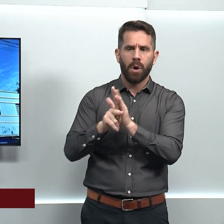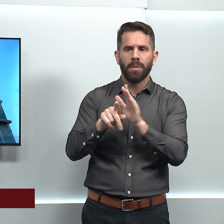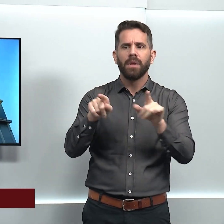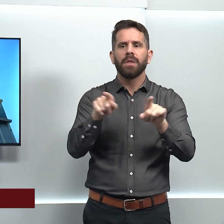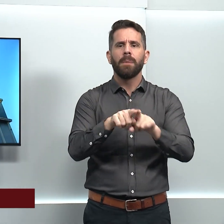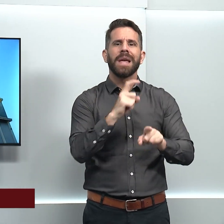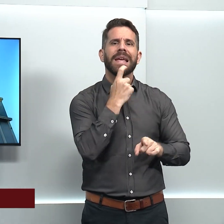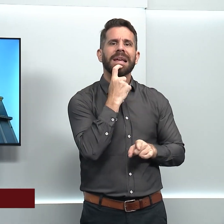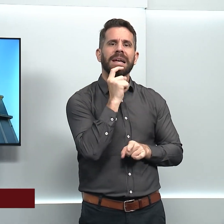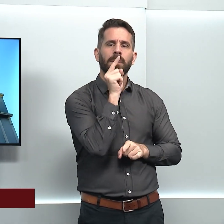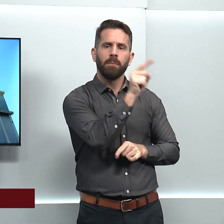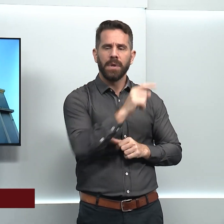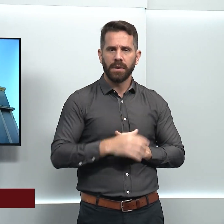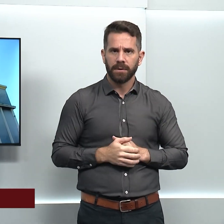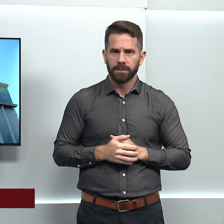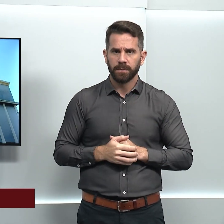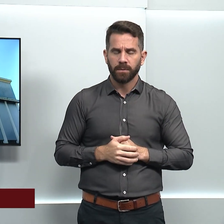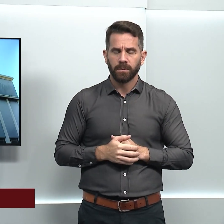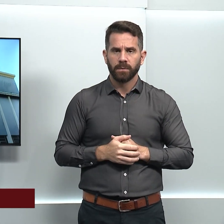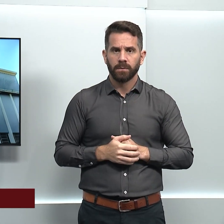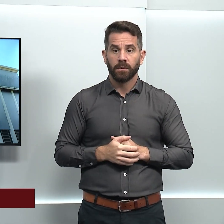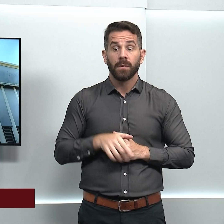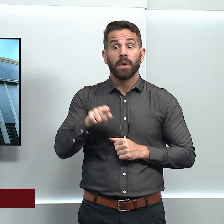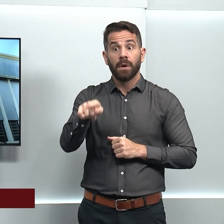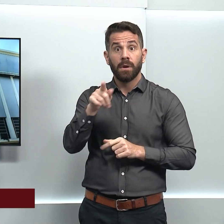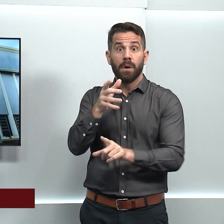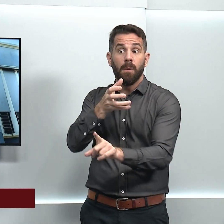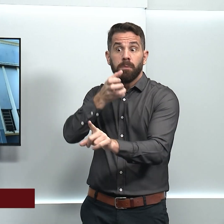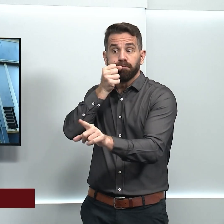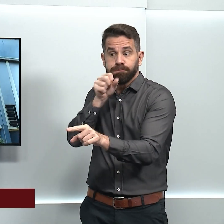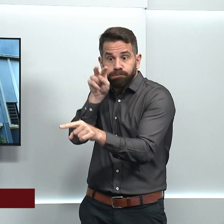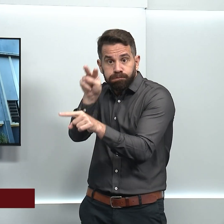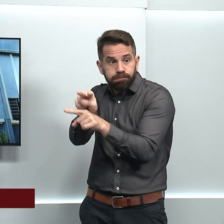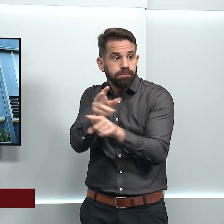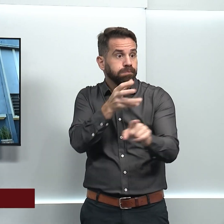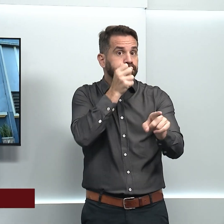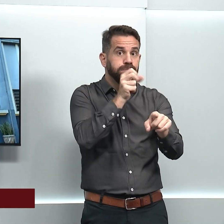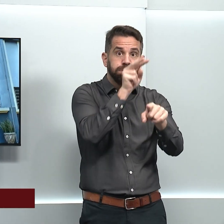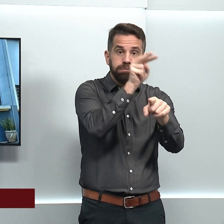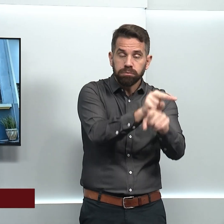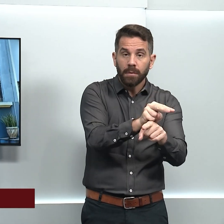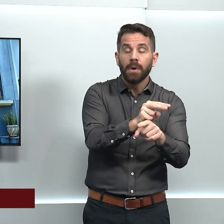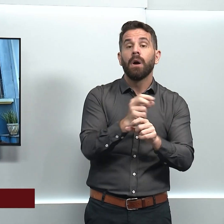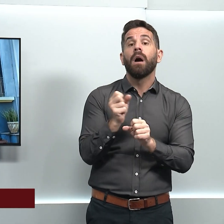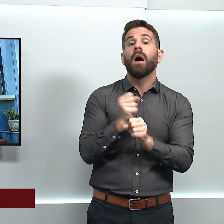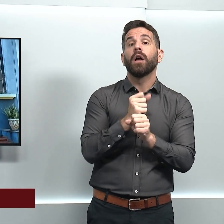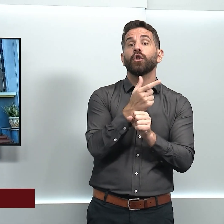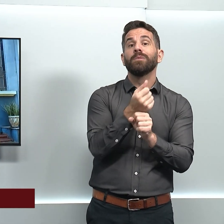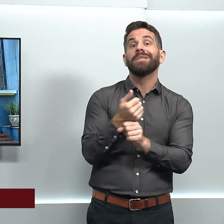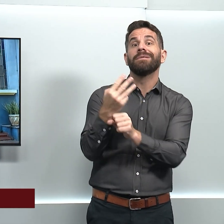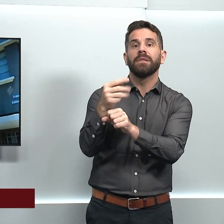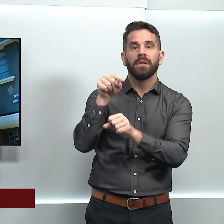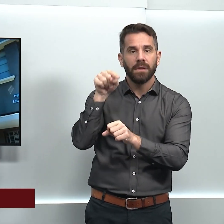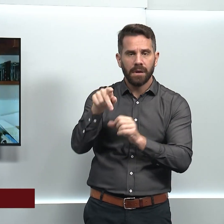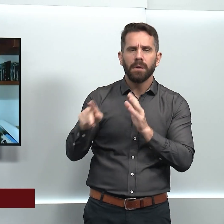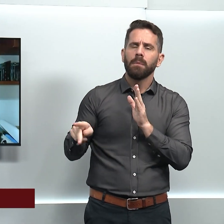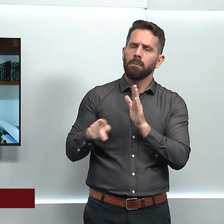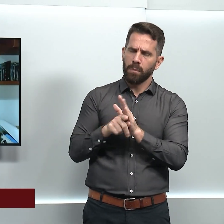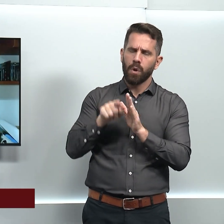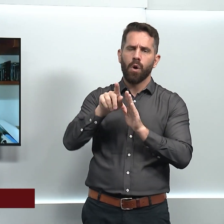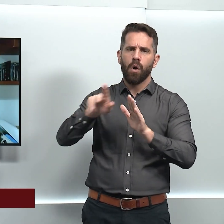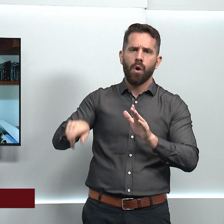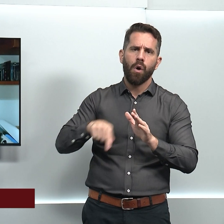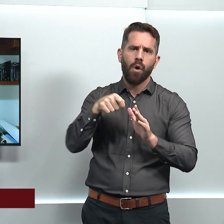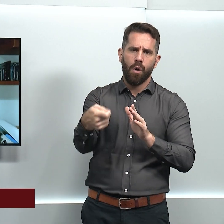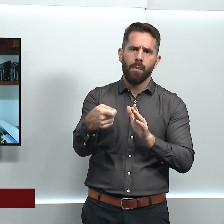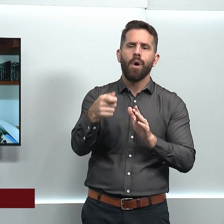Campinas. Tombados em 2003 por seu acervo arquitetônico e urbanístico Art Deco de Goiânia. A importância